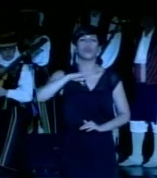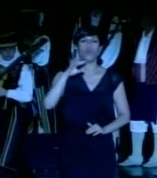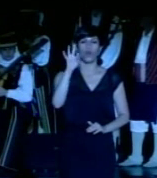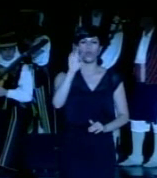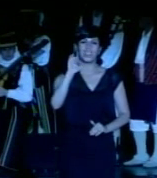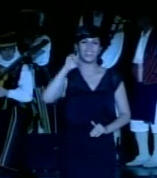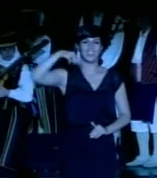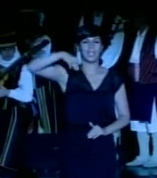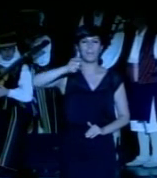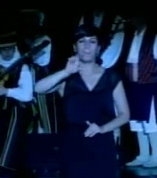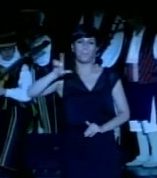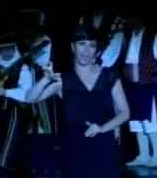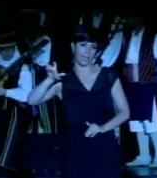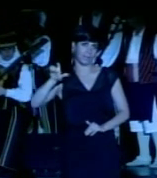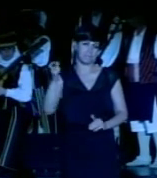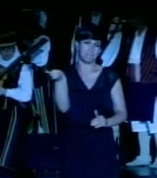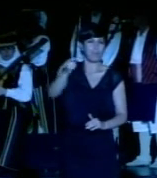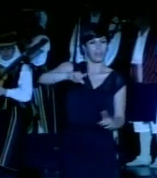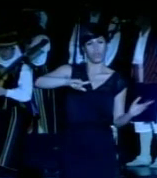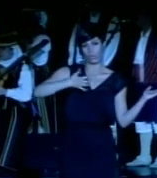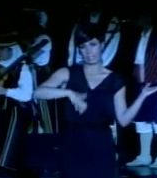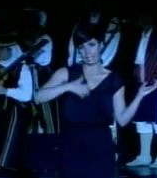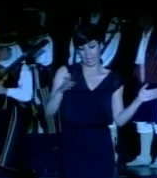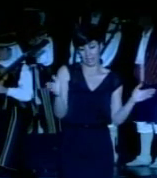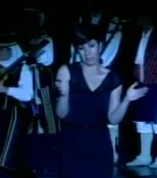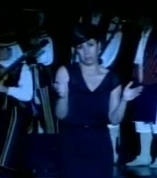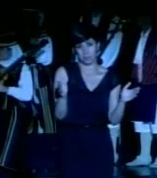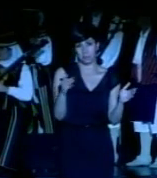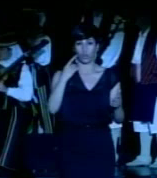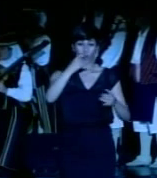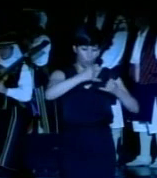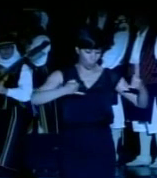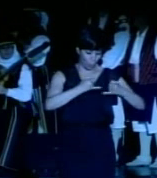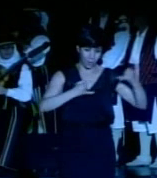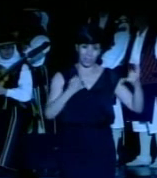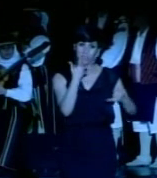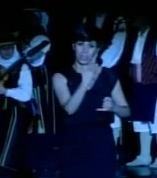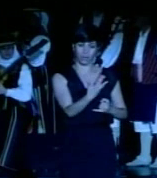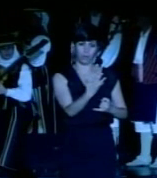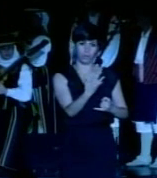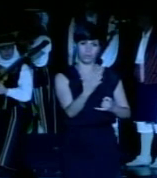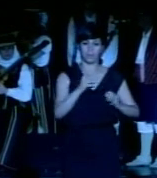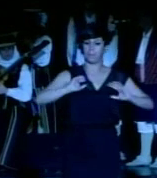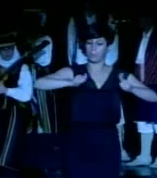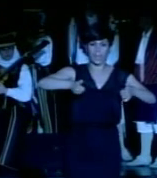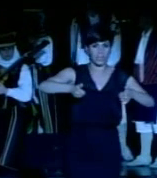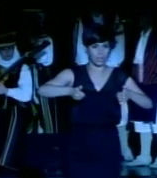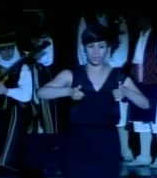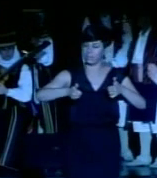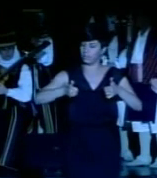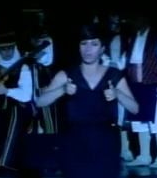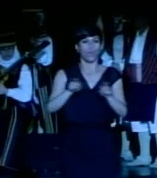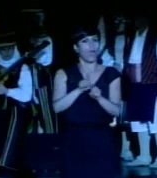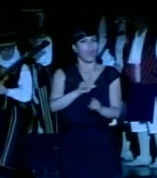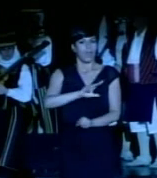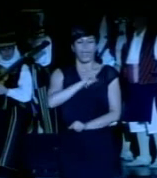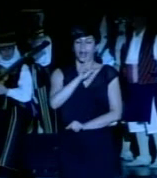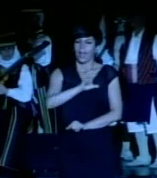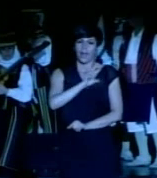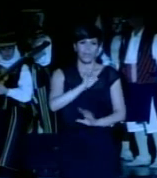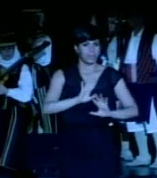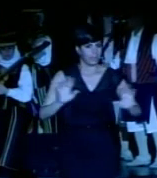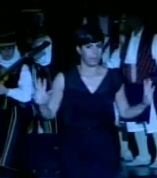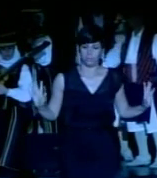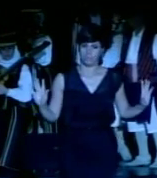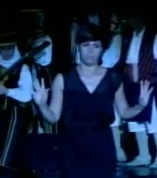es una especie de guitarrico, para que ustedes puedan comprenderme, generalmente de 5 cuerdas, que abre esta pieza. La elegancia personificada,